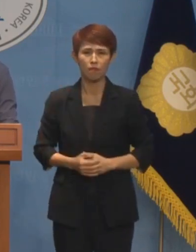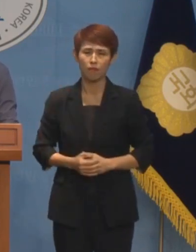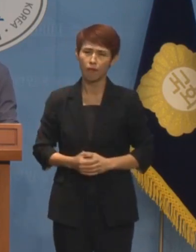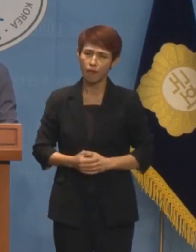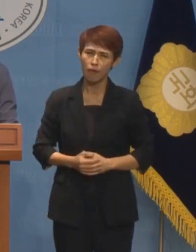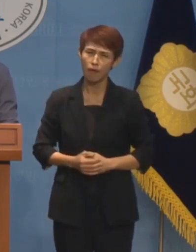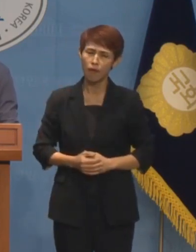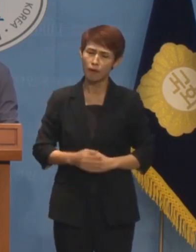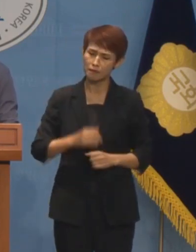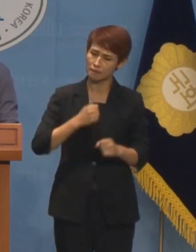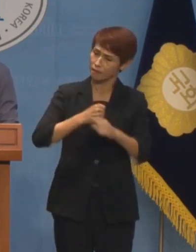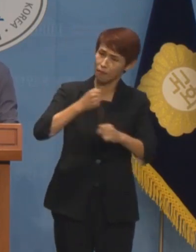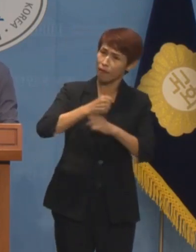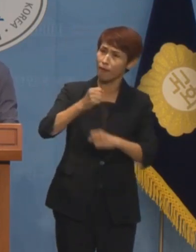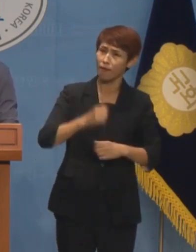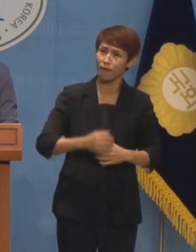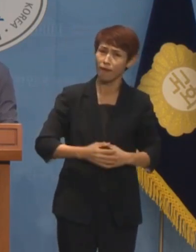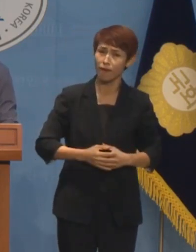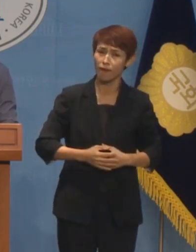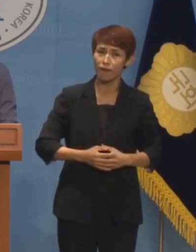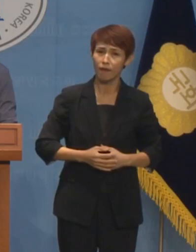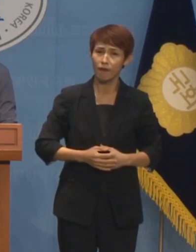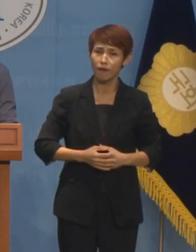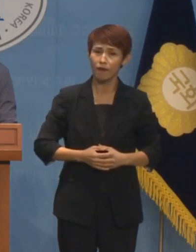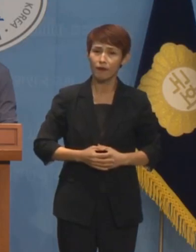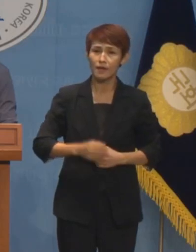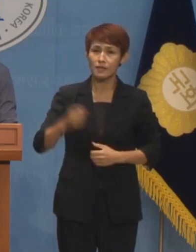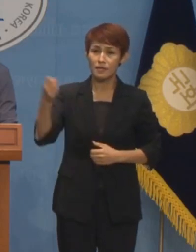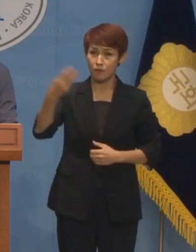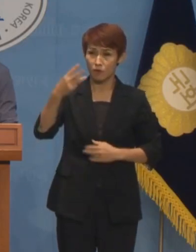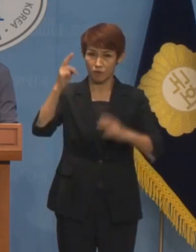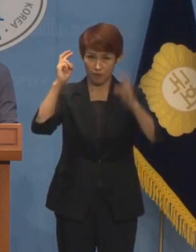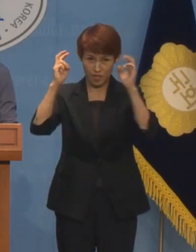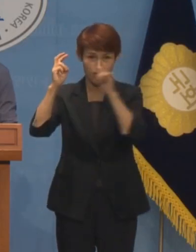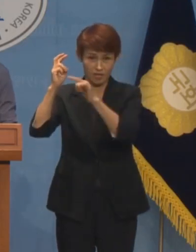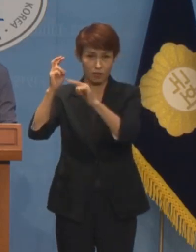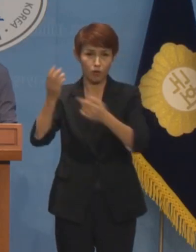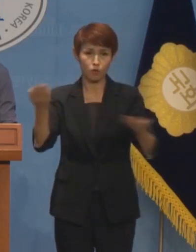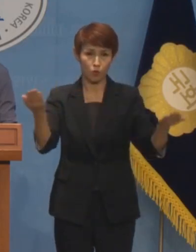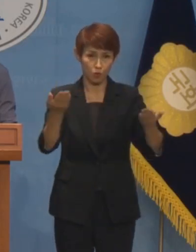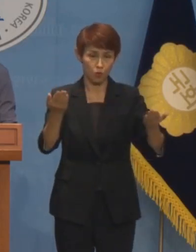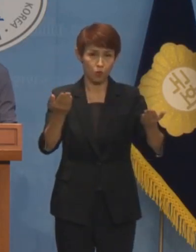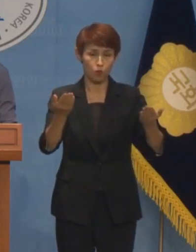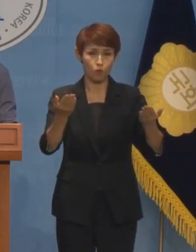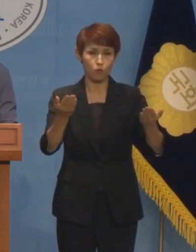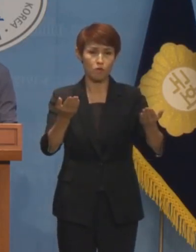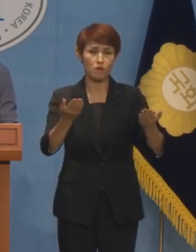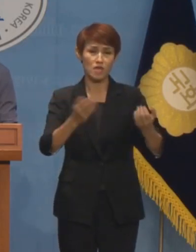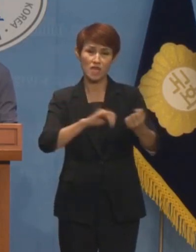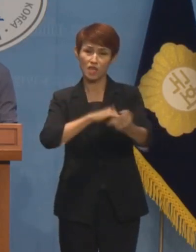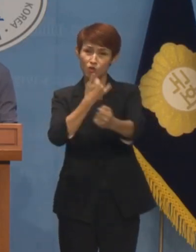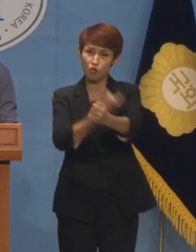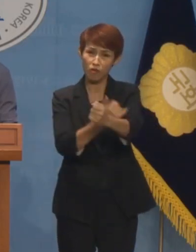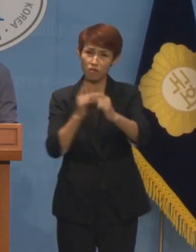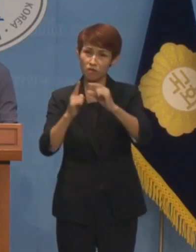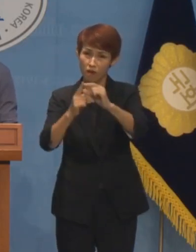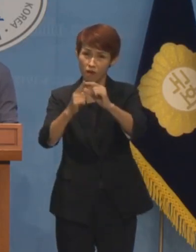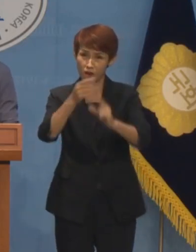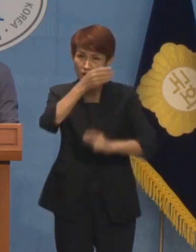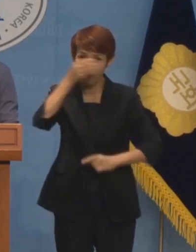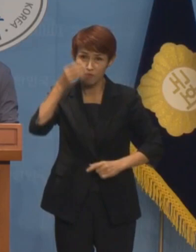참으로 당혹스럽습니다. 적어도 삼성전자에서 노동 인권이란 말을